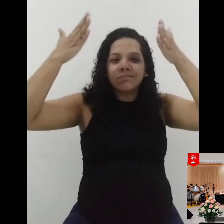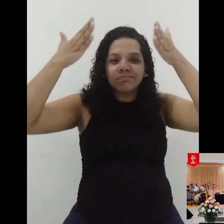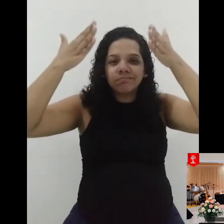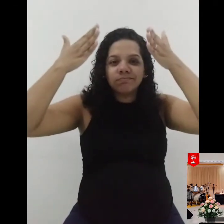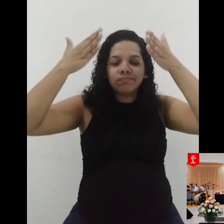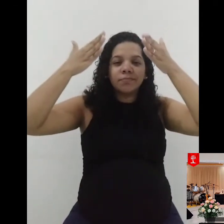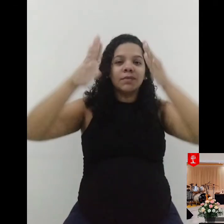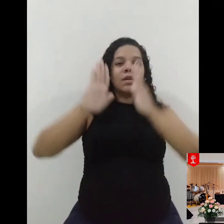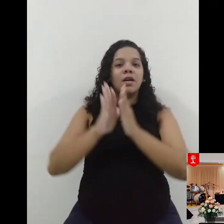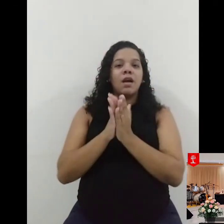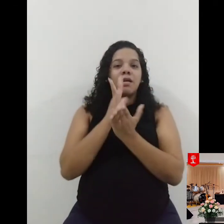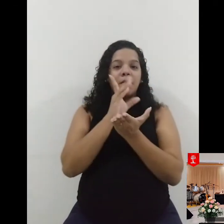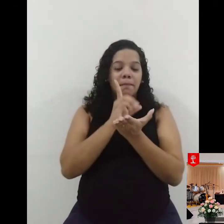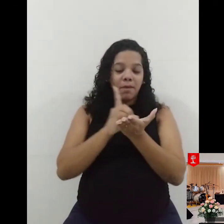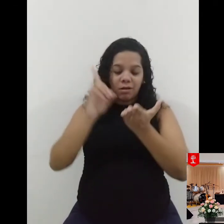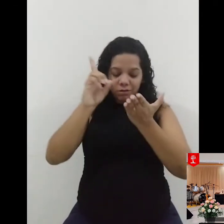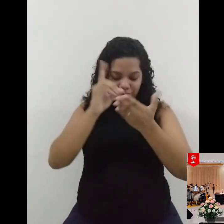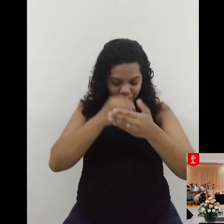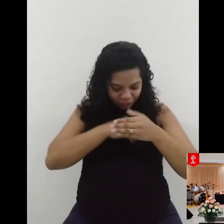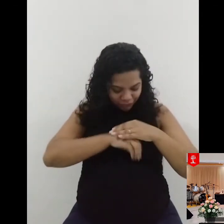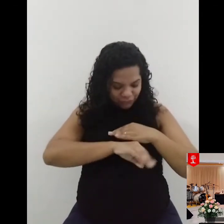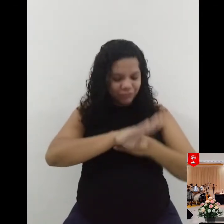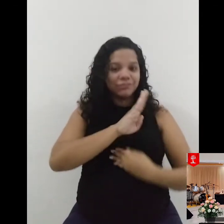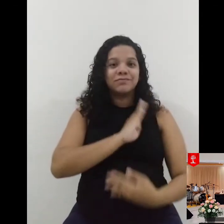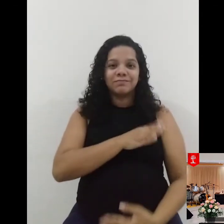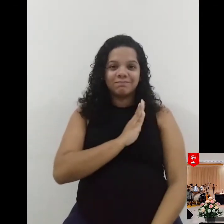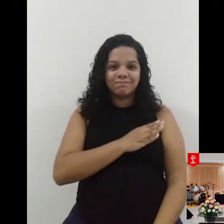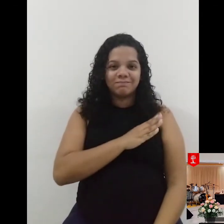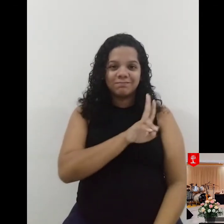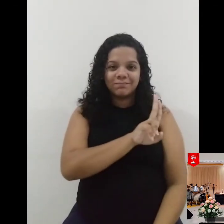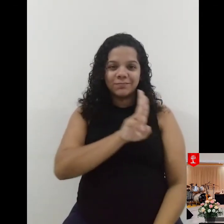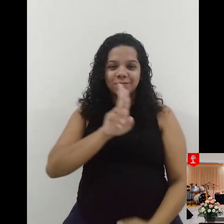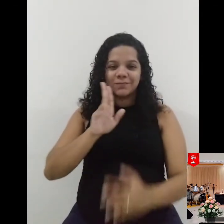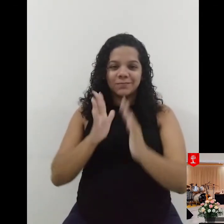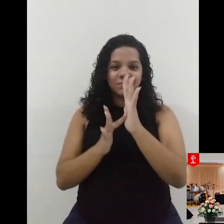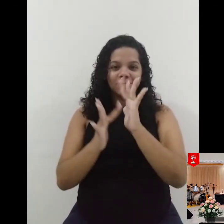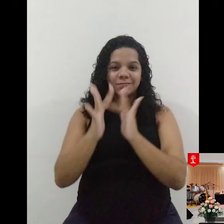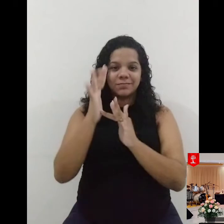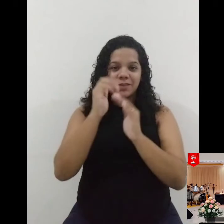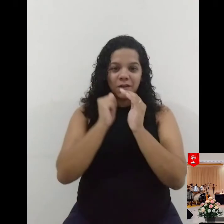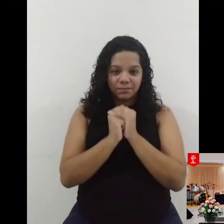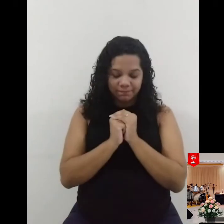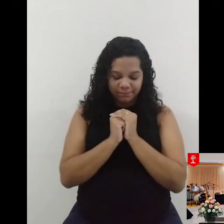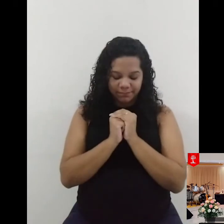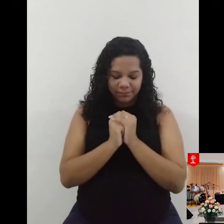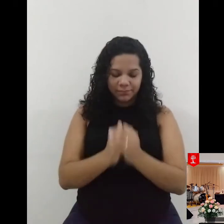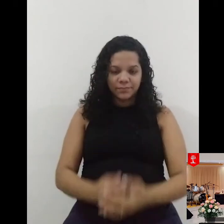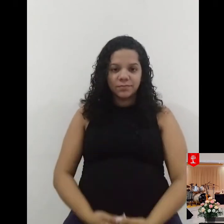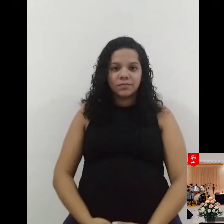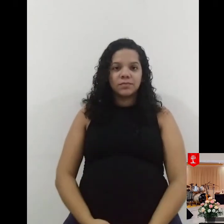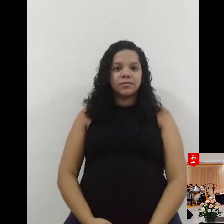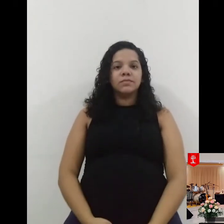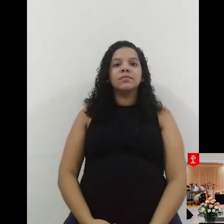há normalmente no ser humano uma tendência à